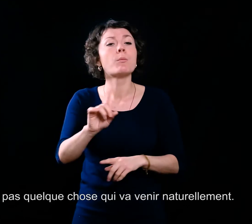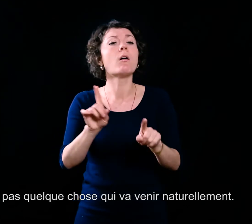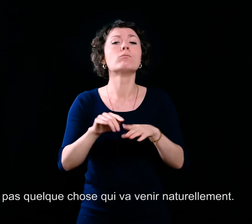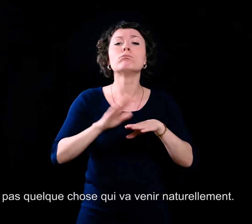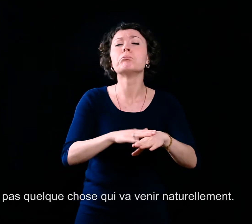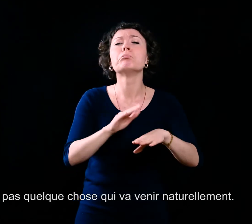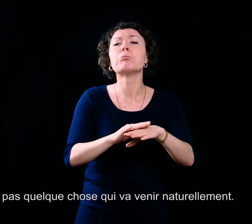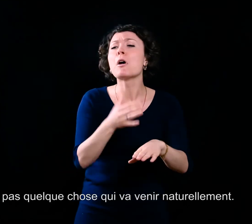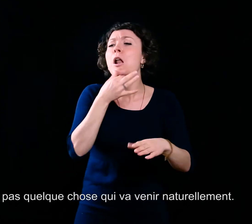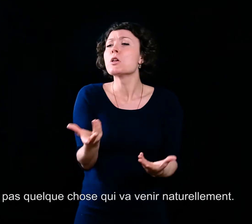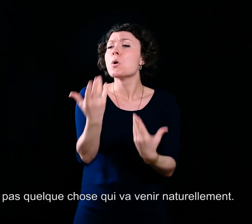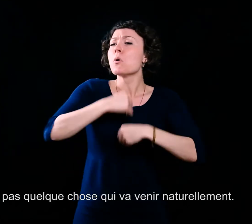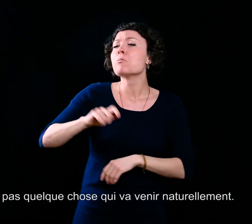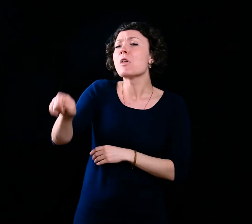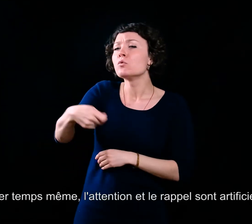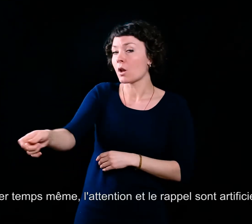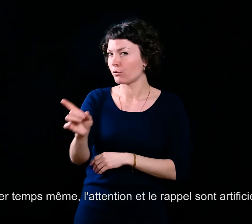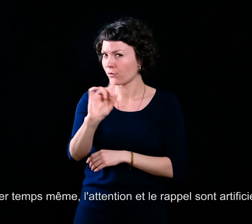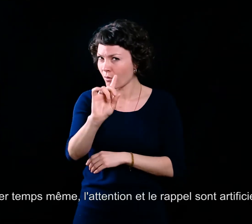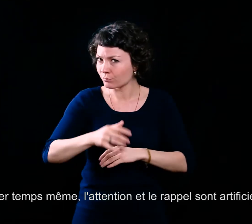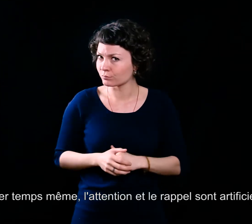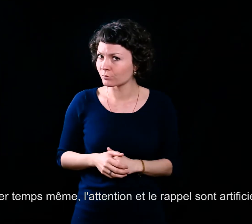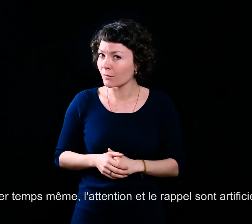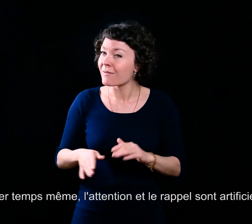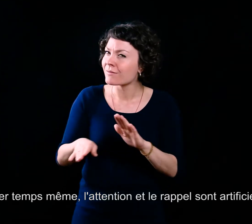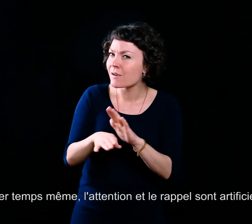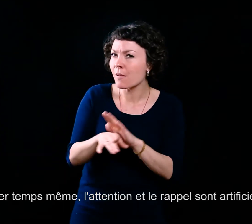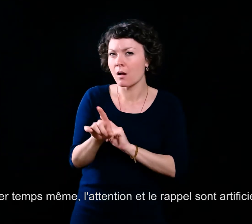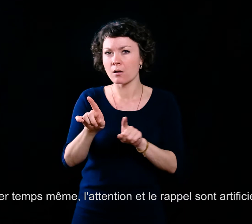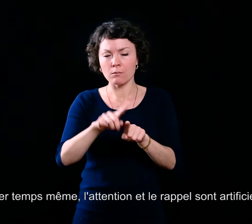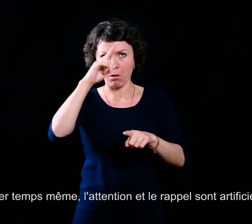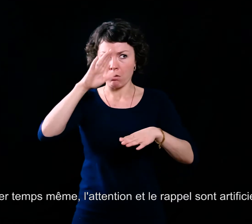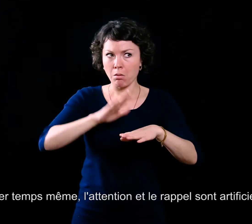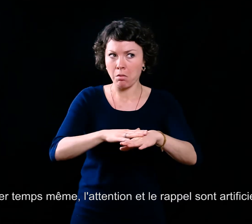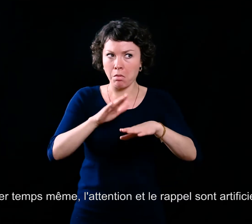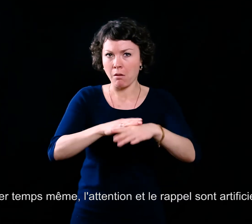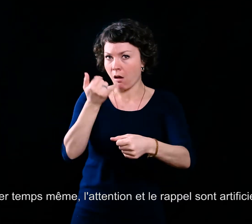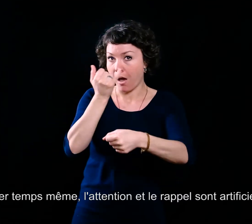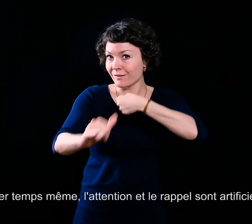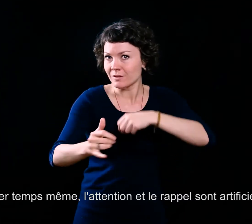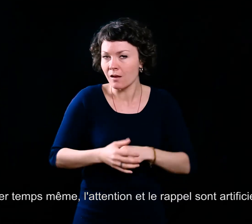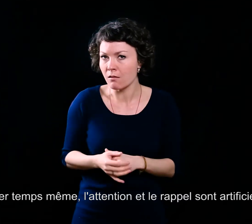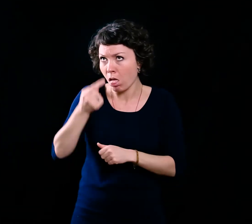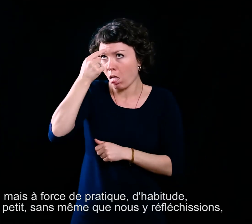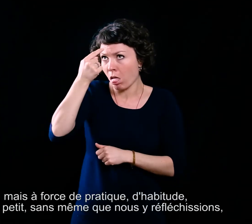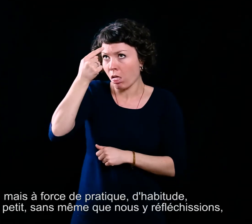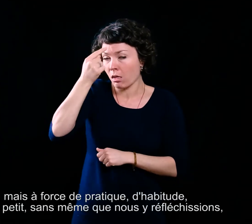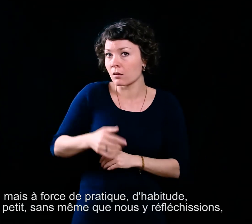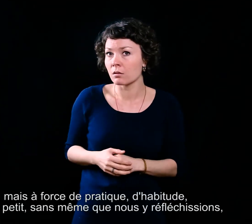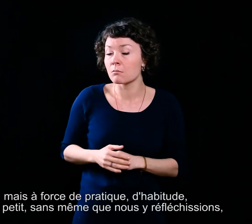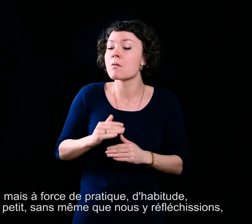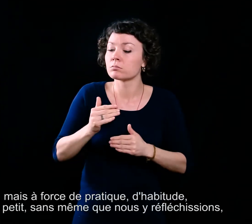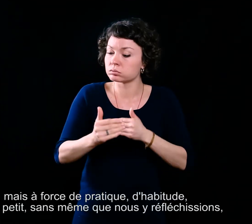qui va venir naturellement. Dans un premier temps même, l'attention et le rappel sont artificiels.